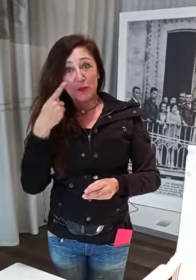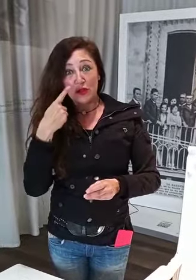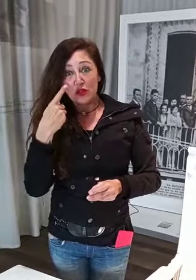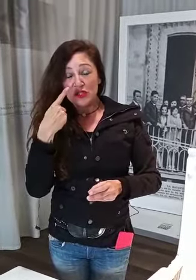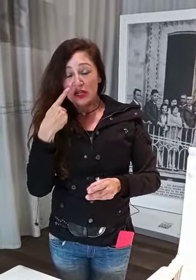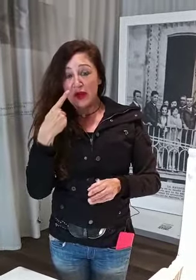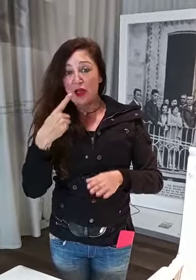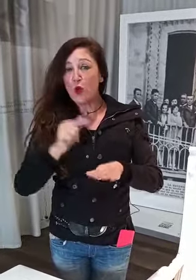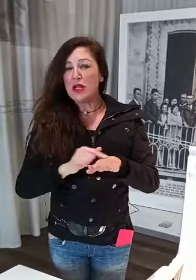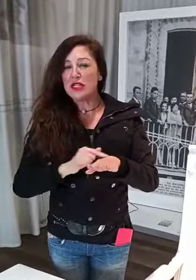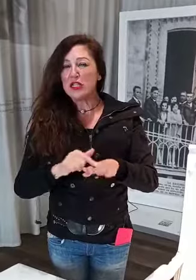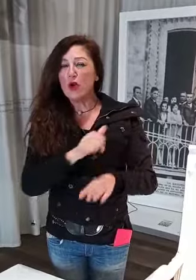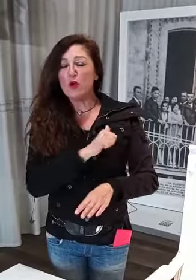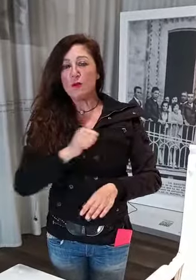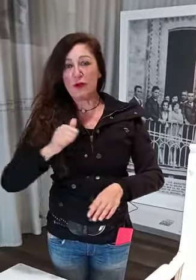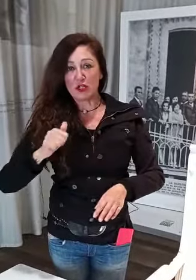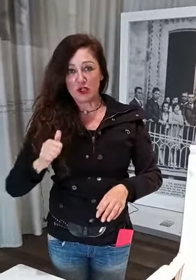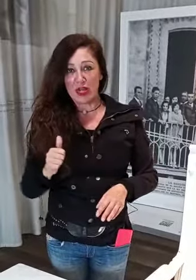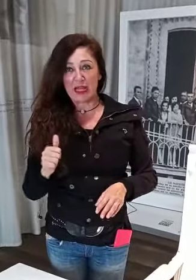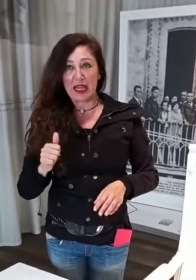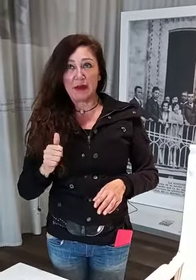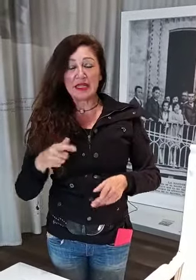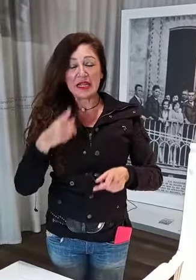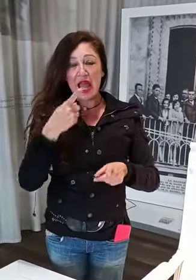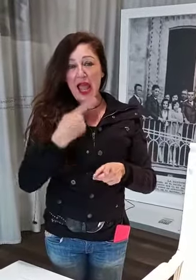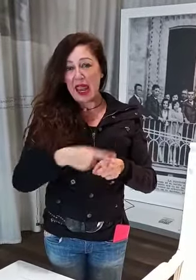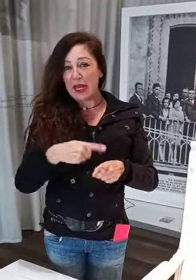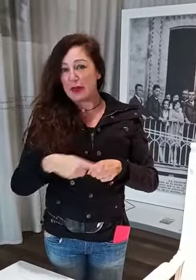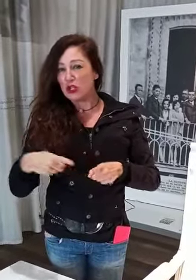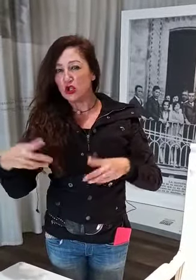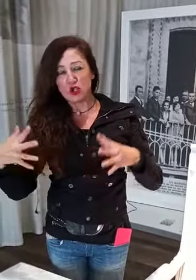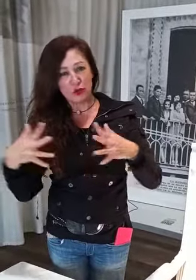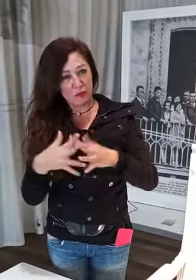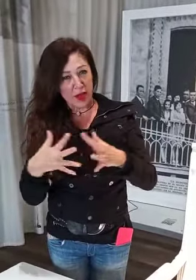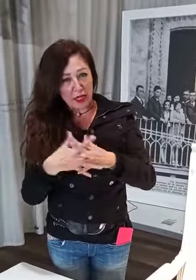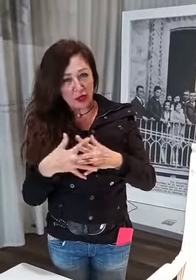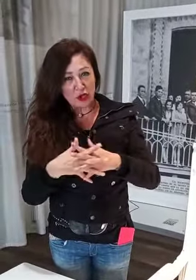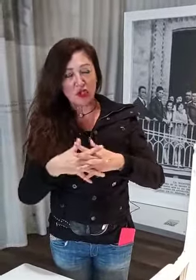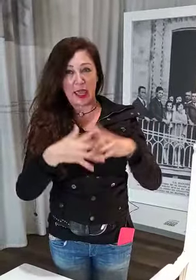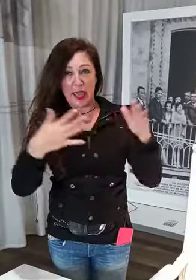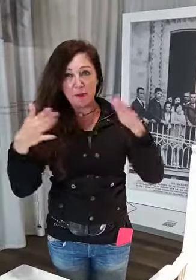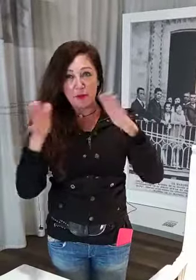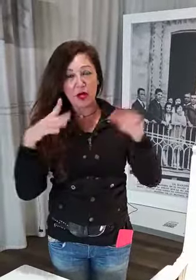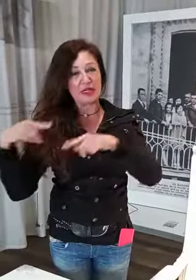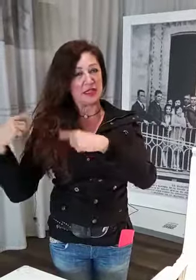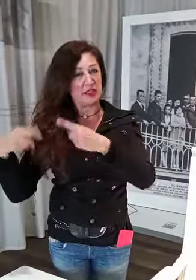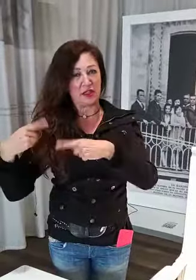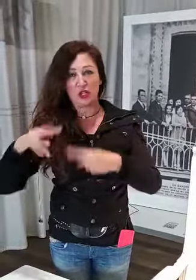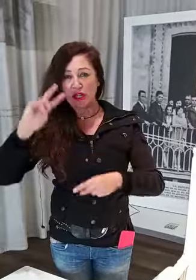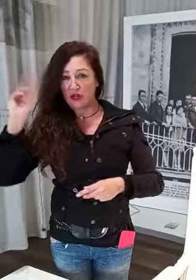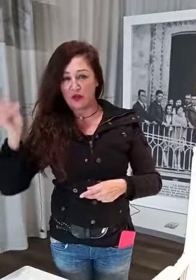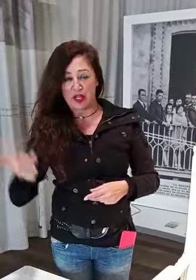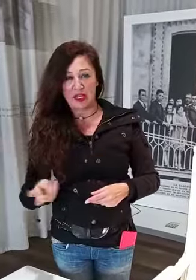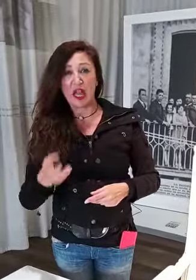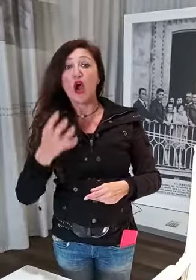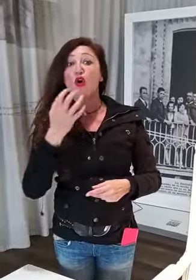puede observar un estilo muy personal que mezcla elementos varios de épocas y tradiciones diferentes, como